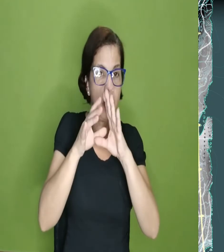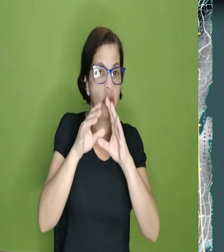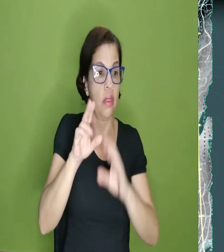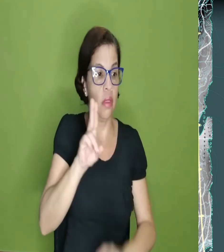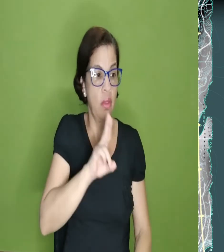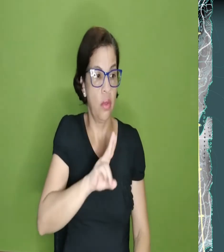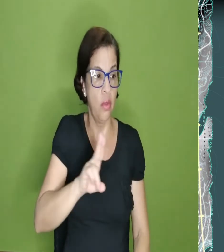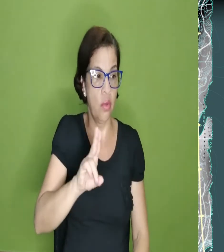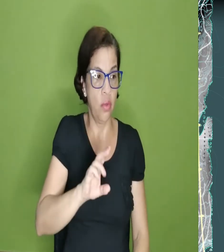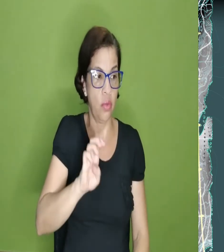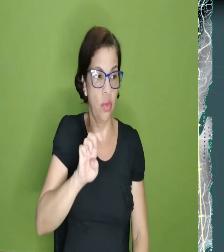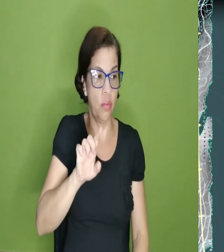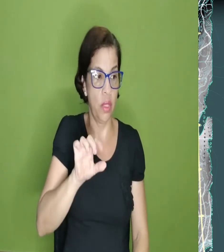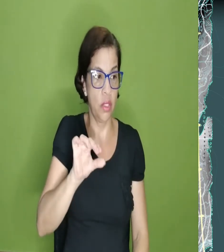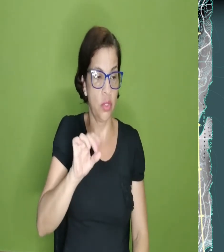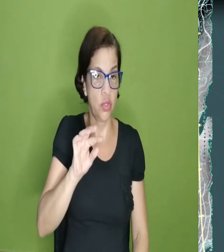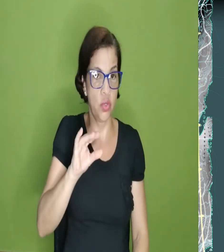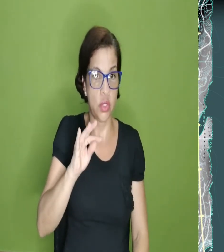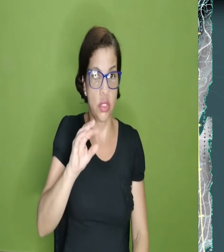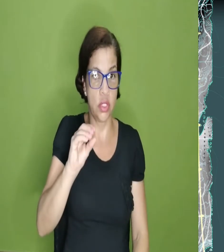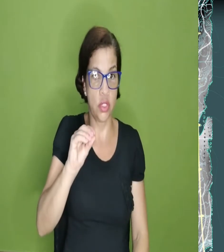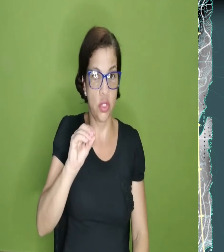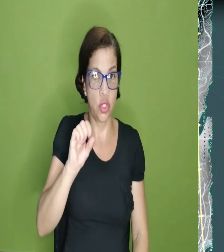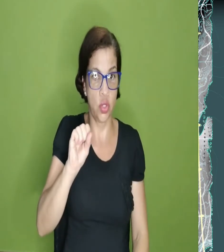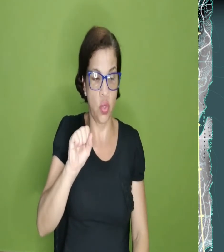nós chamamos de exocitose.